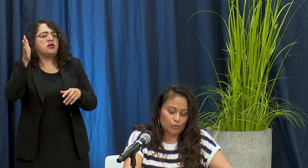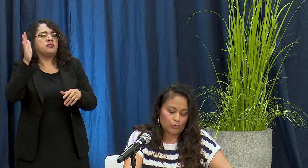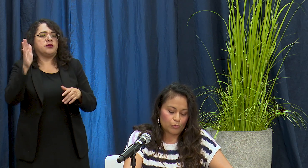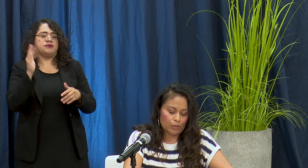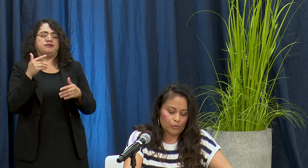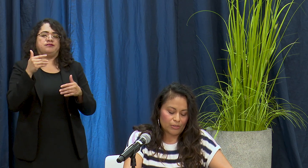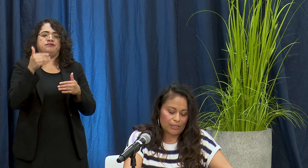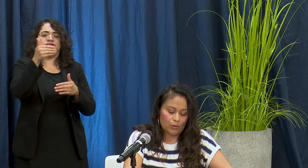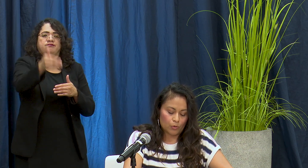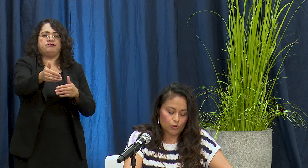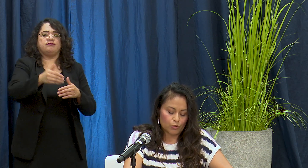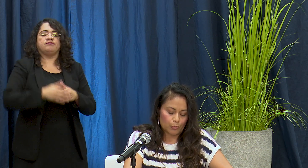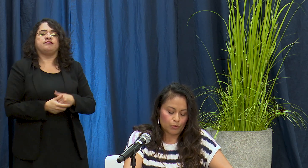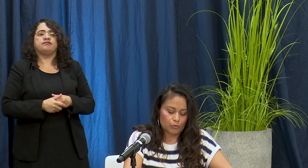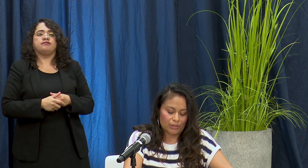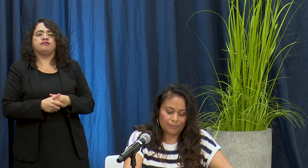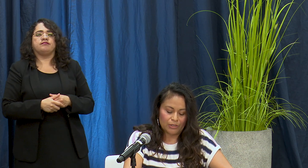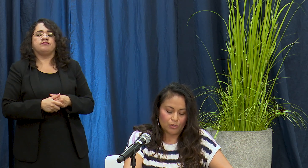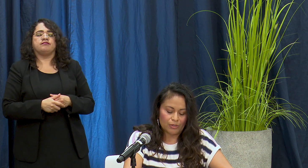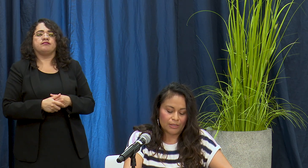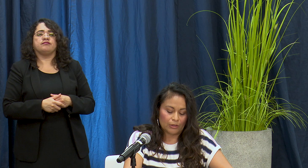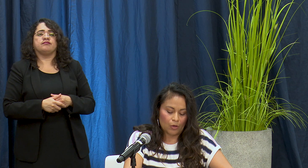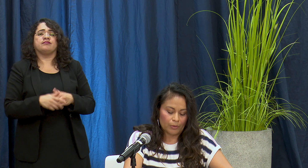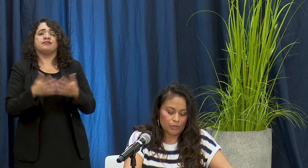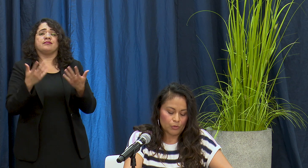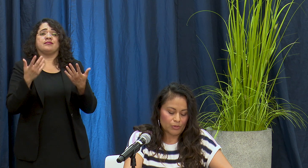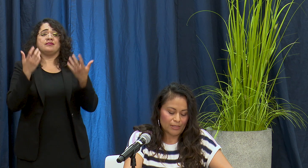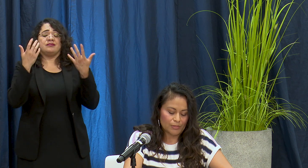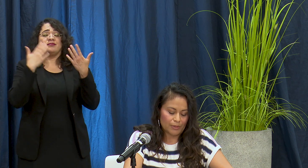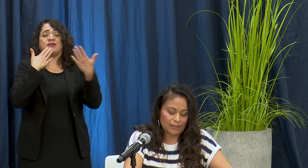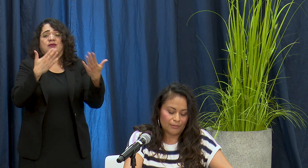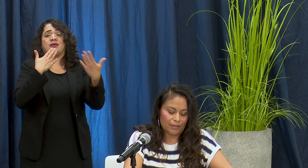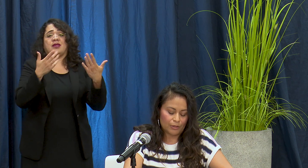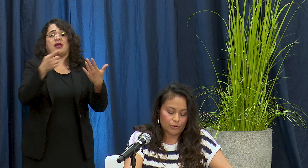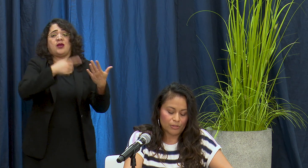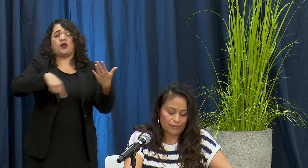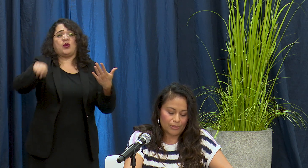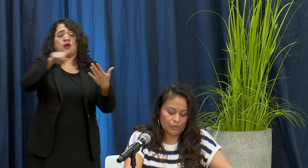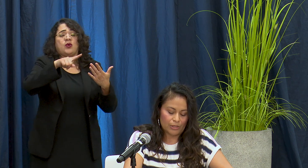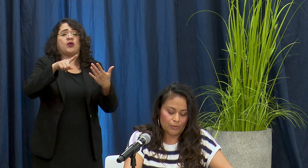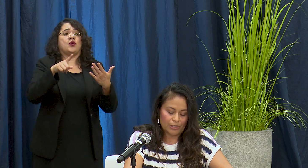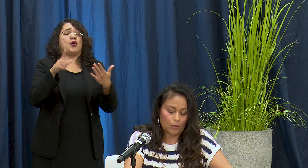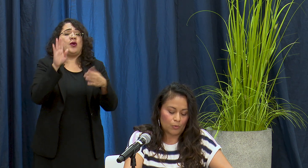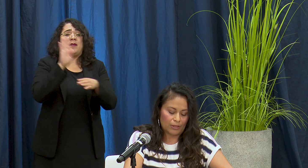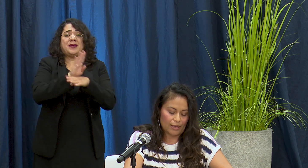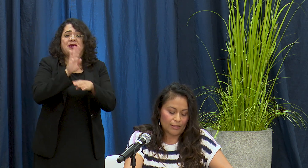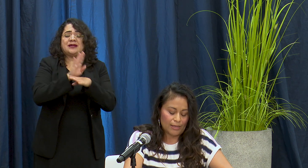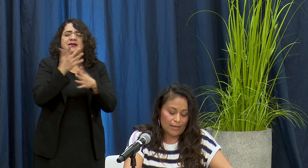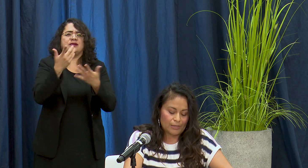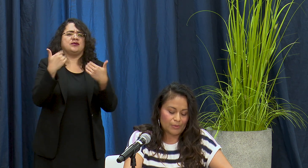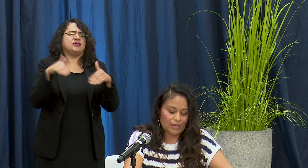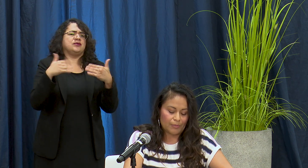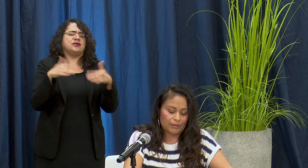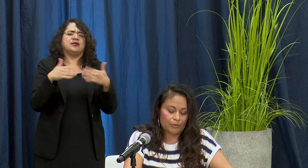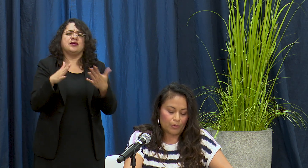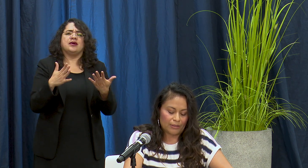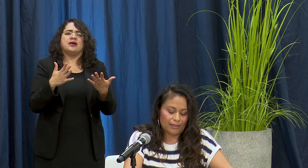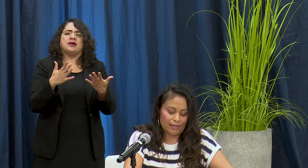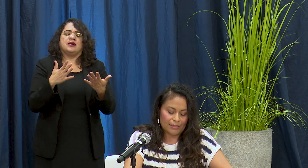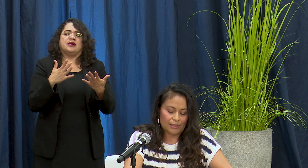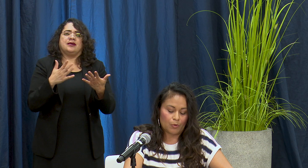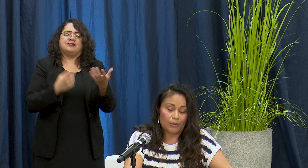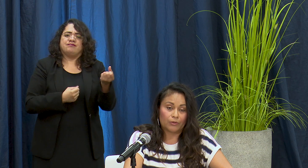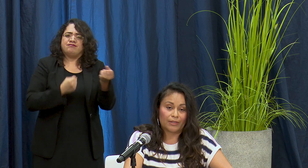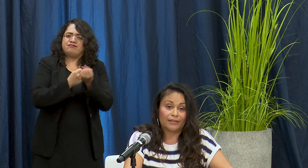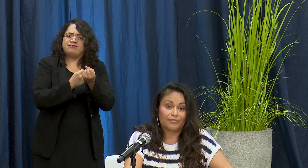todos nuestros dueños de negocios por sus inversiones en Long Beach. Ustedes brindan valiosos servicios a nuestra comunidad, especialmente